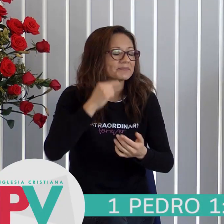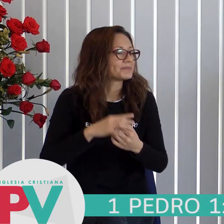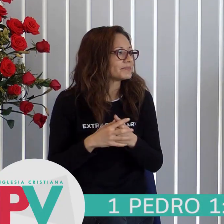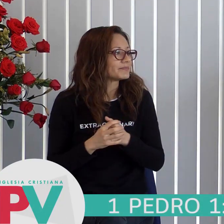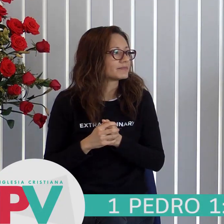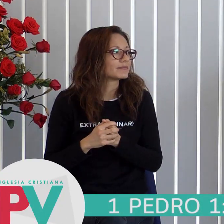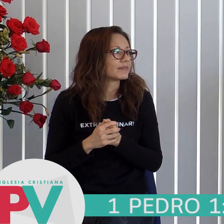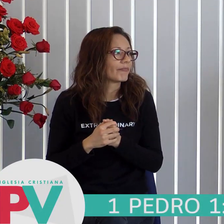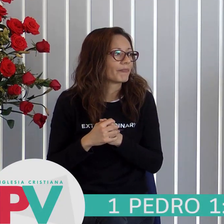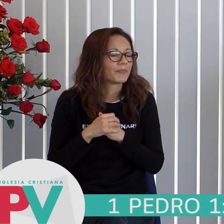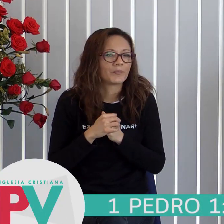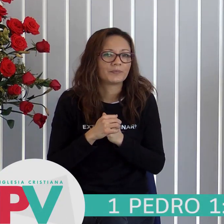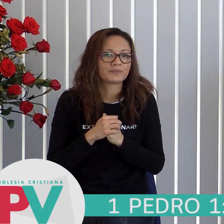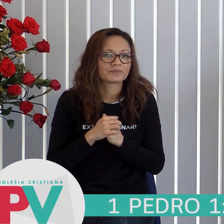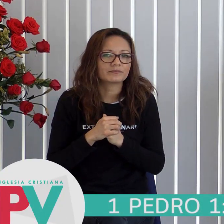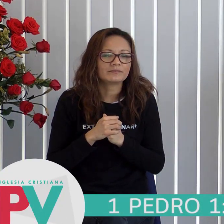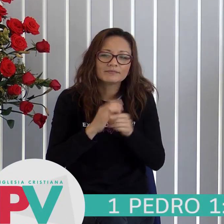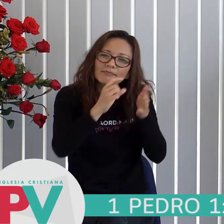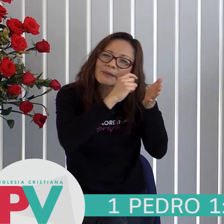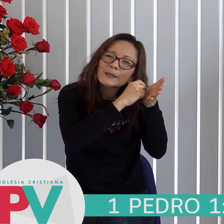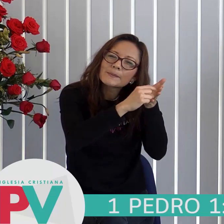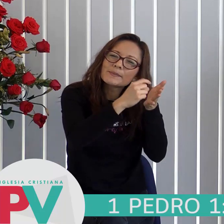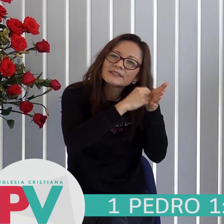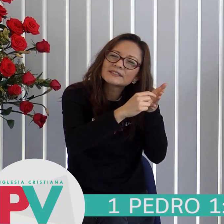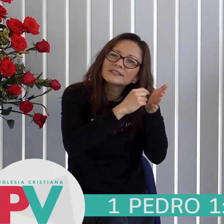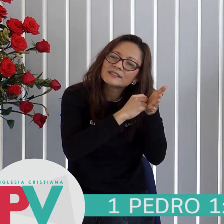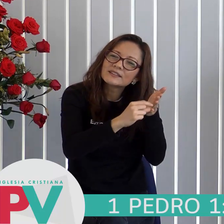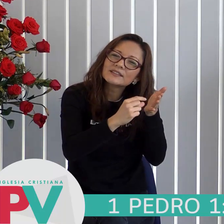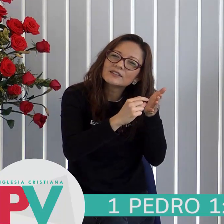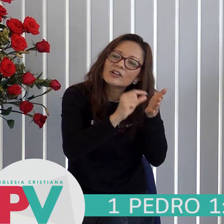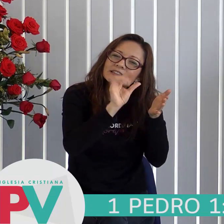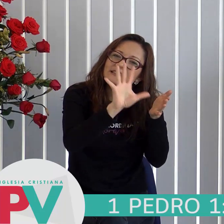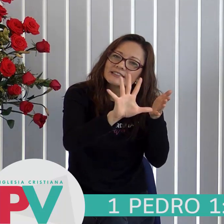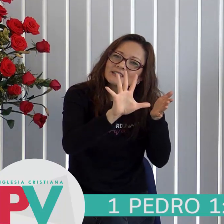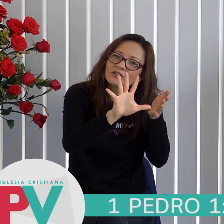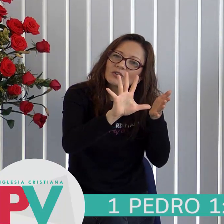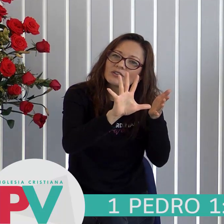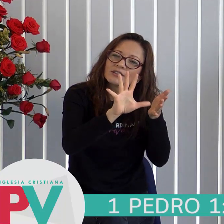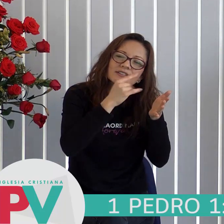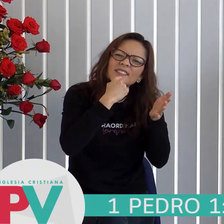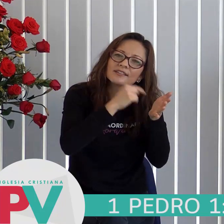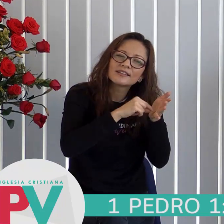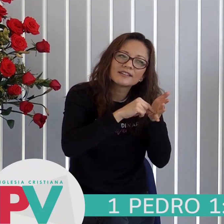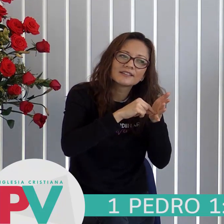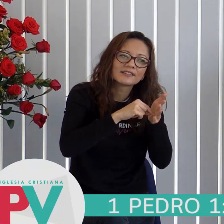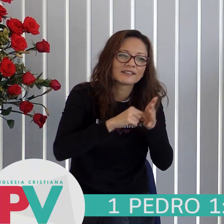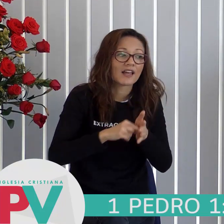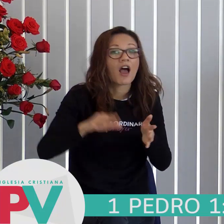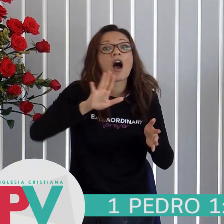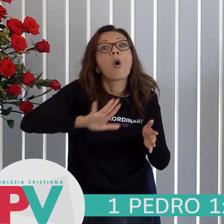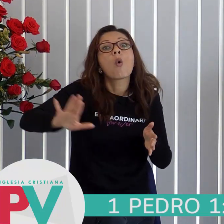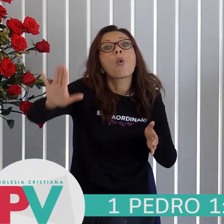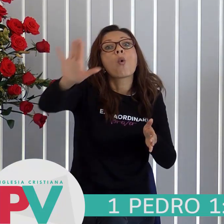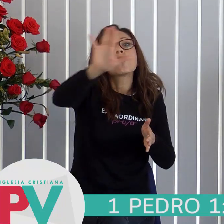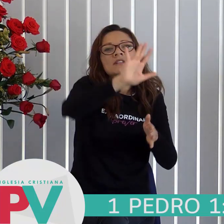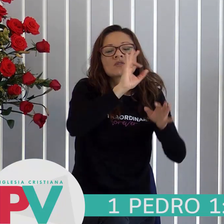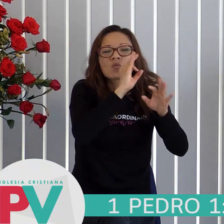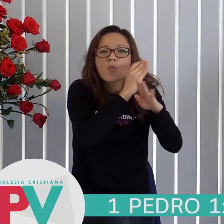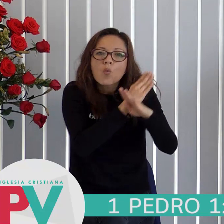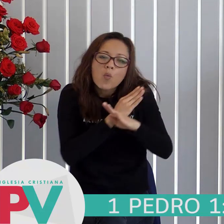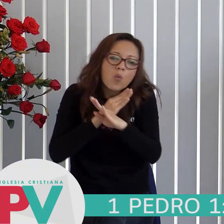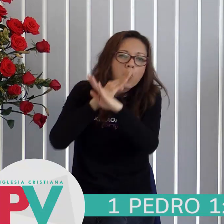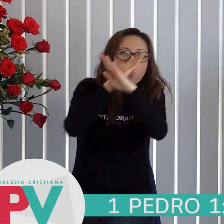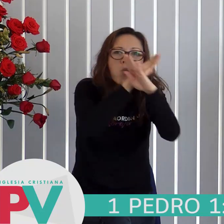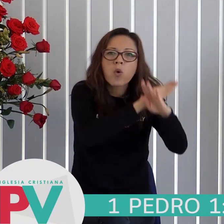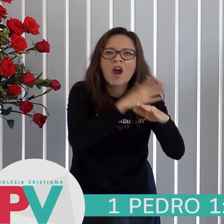en el versículo 5. Dice que sois guardados